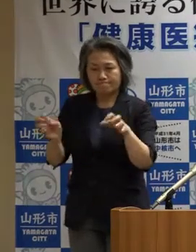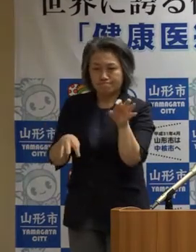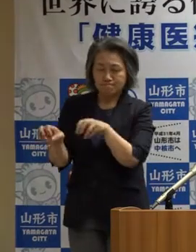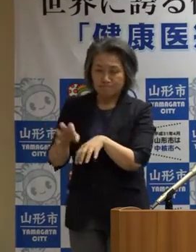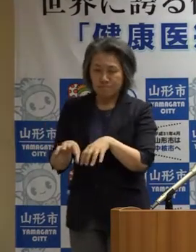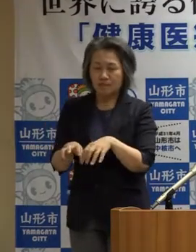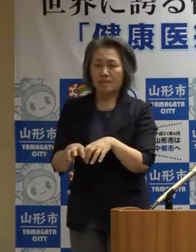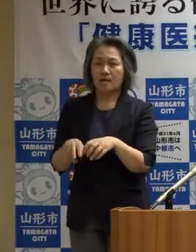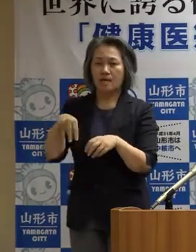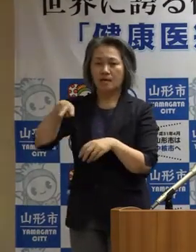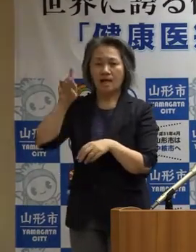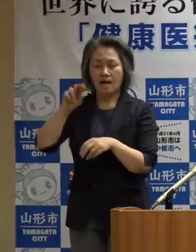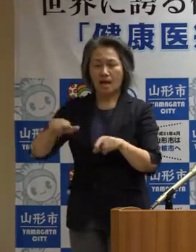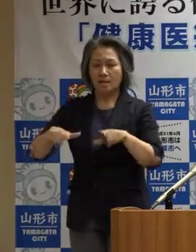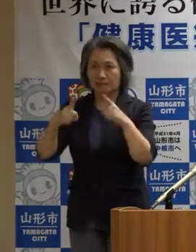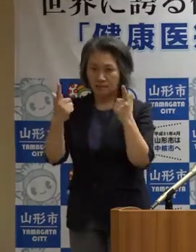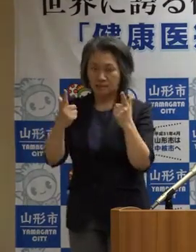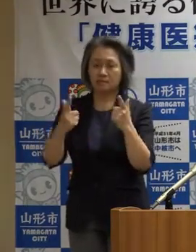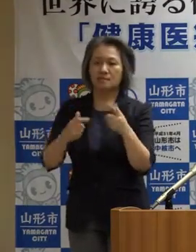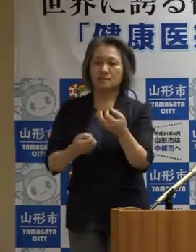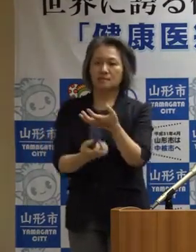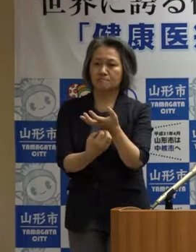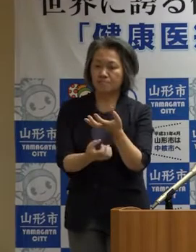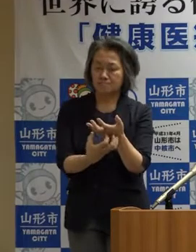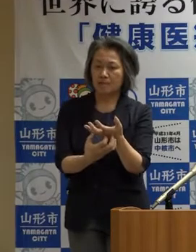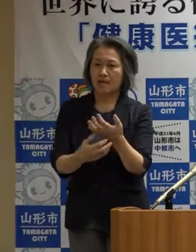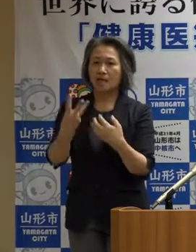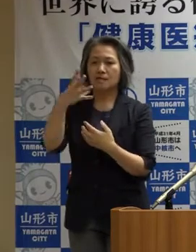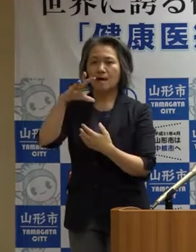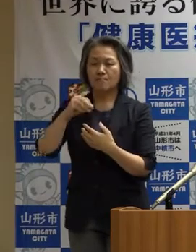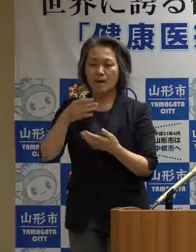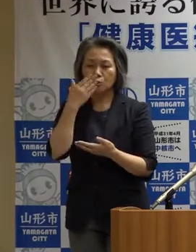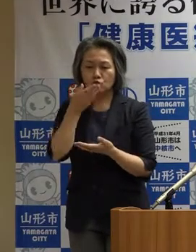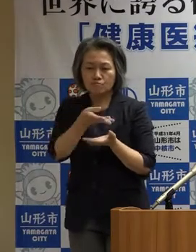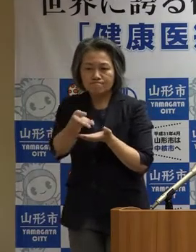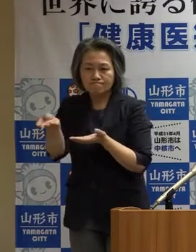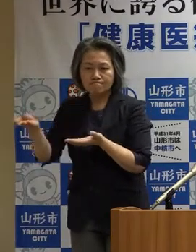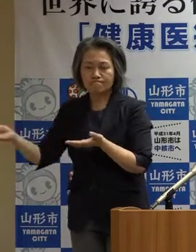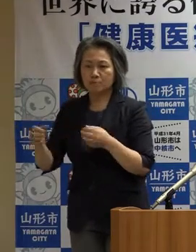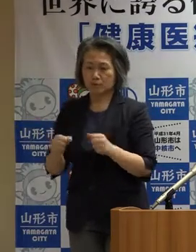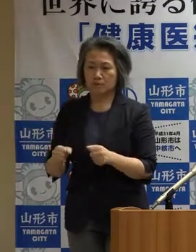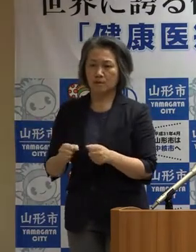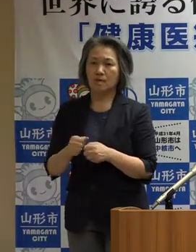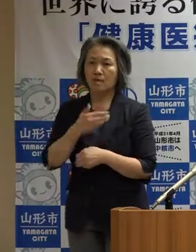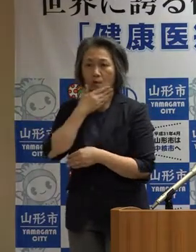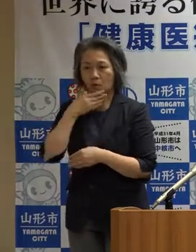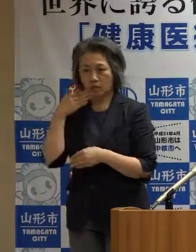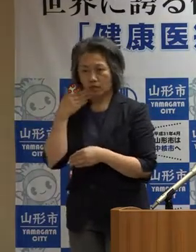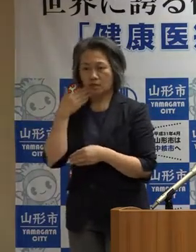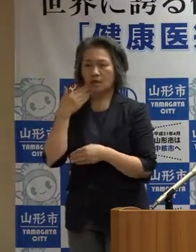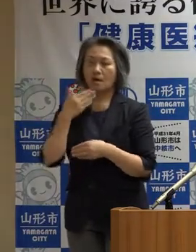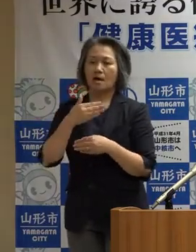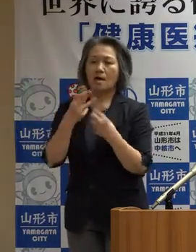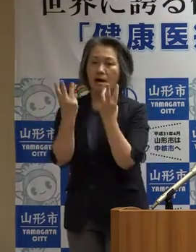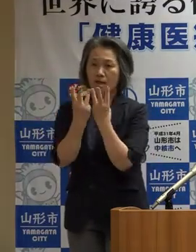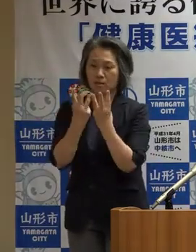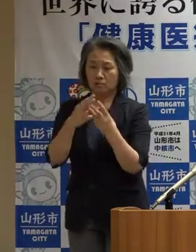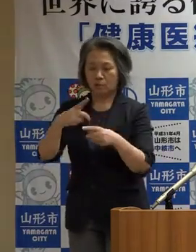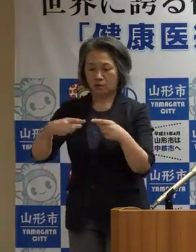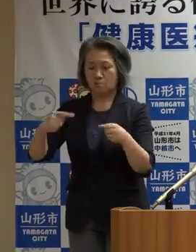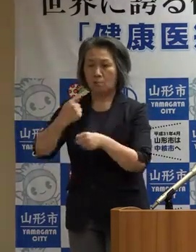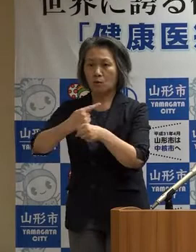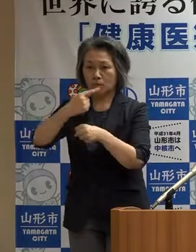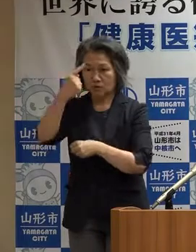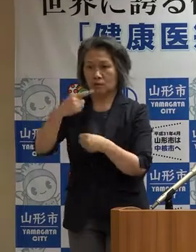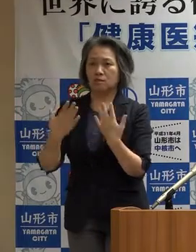し、約3万食分の芋煮を提供する、美味しさもスケールもまさに日本一と言える芋煮会